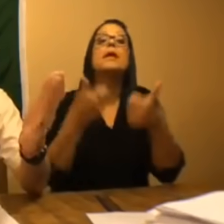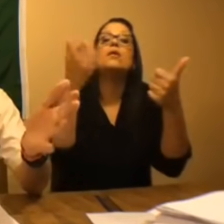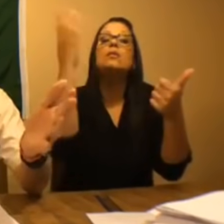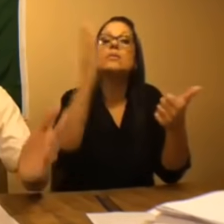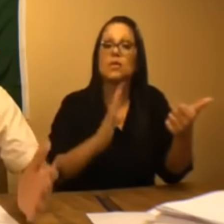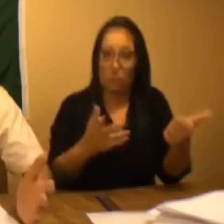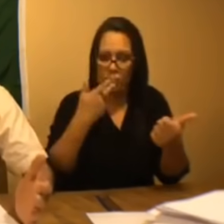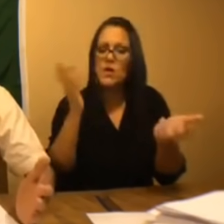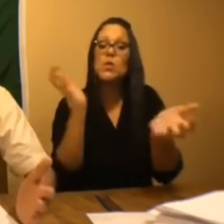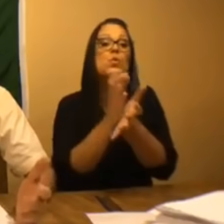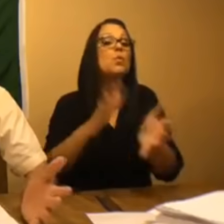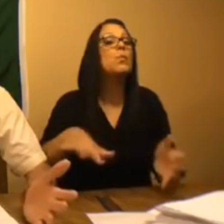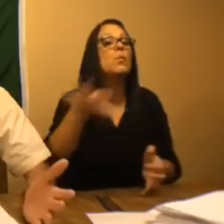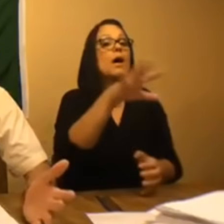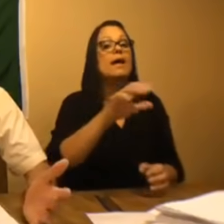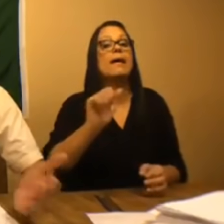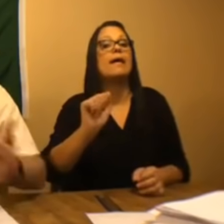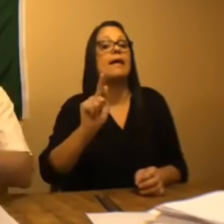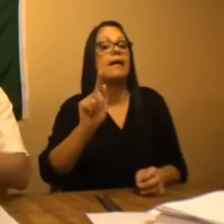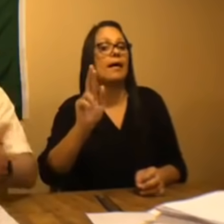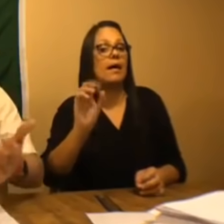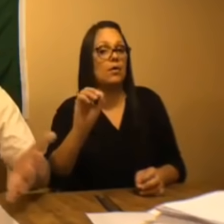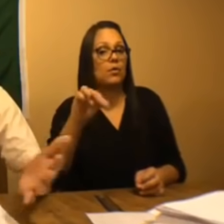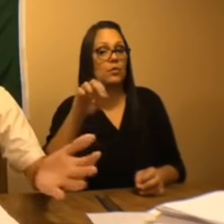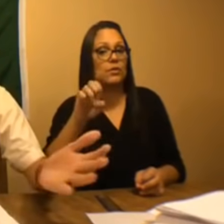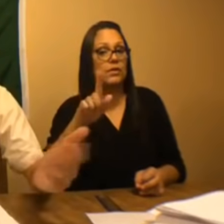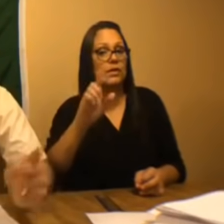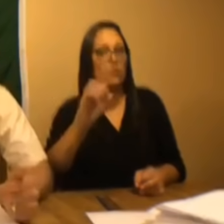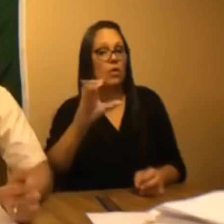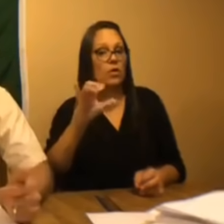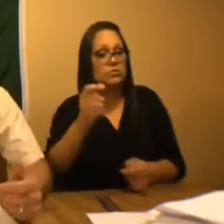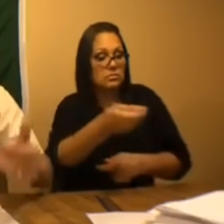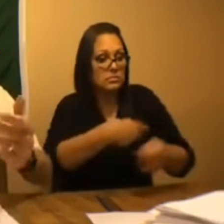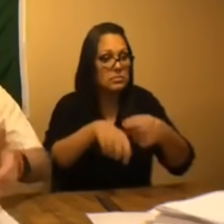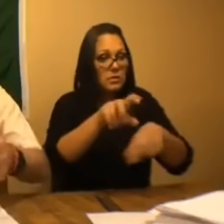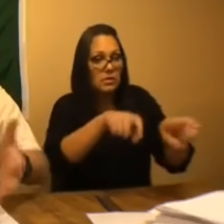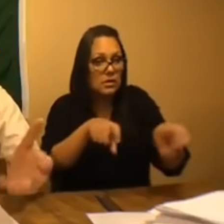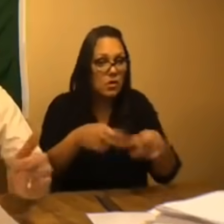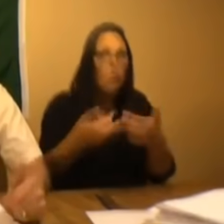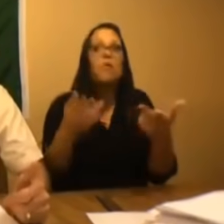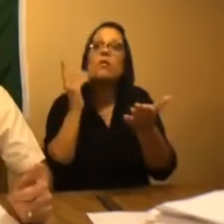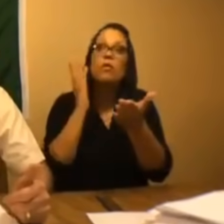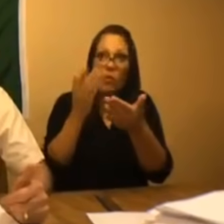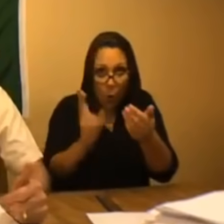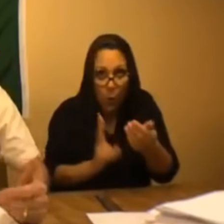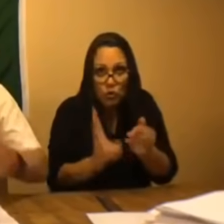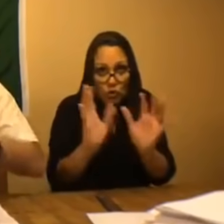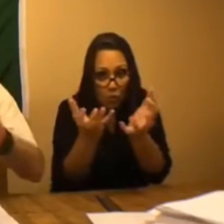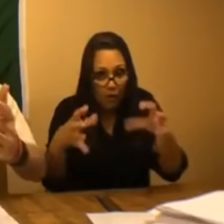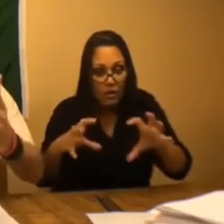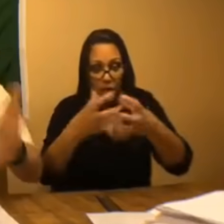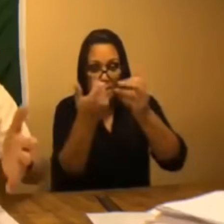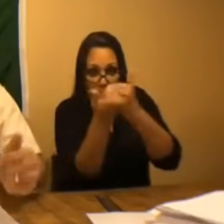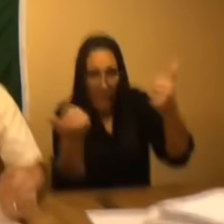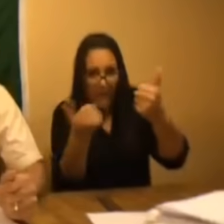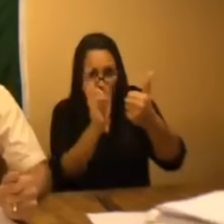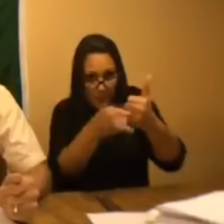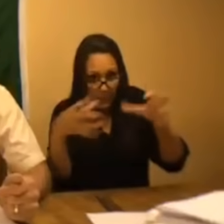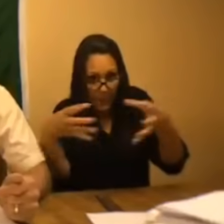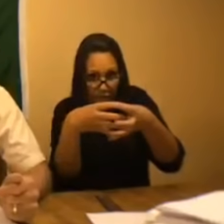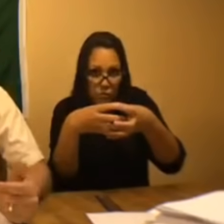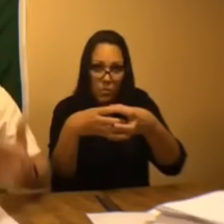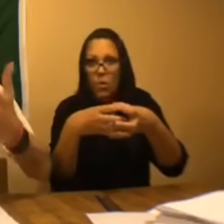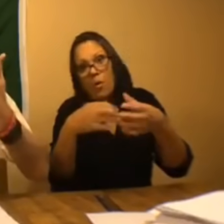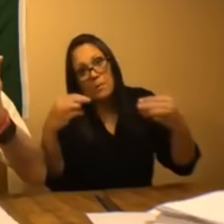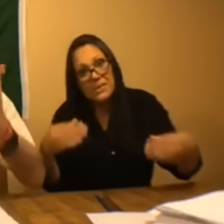do agronegócio que isso era importante, eles concordaram. Alguns agora estão discordando. Vamos chegar ao meio termo. E se for mantido os